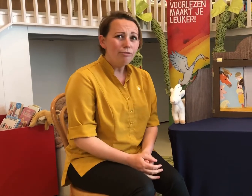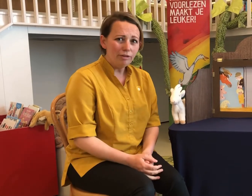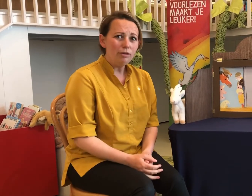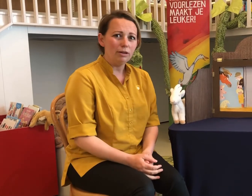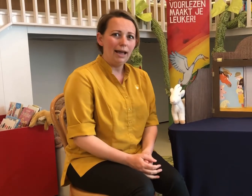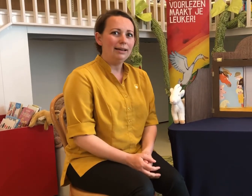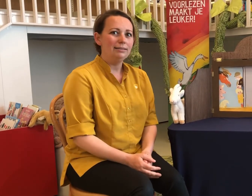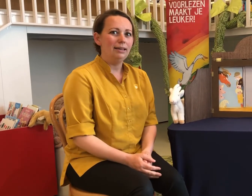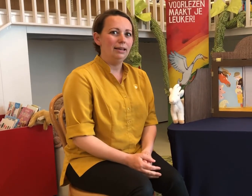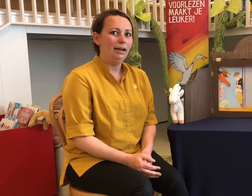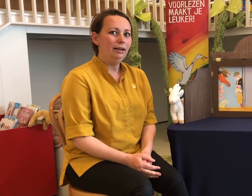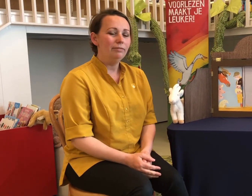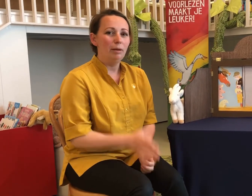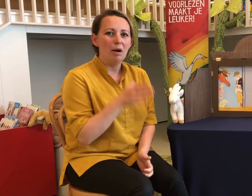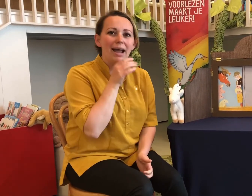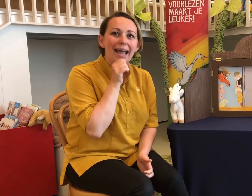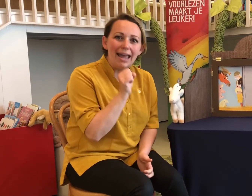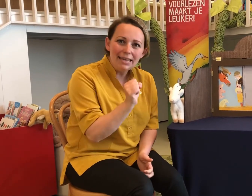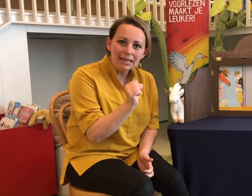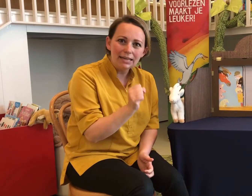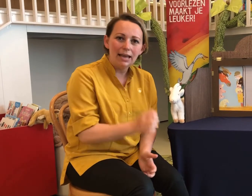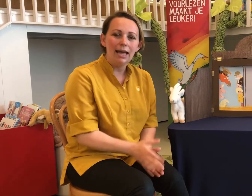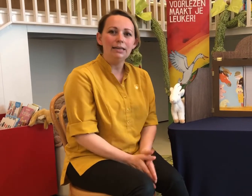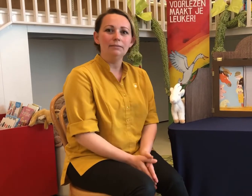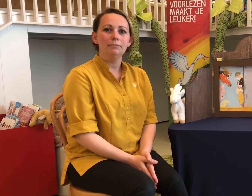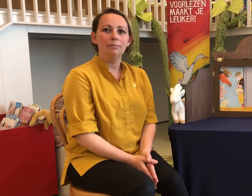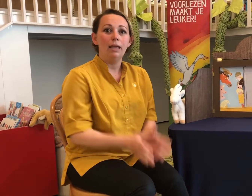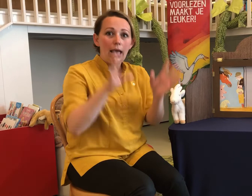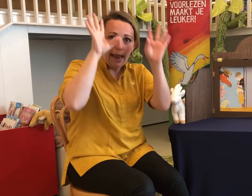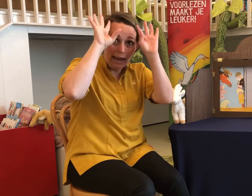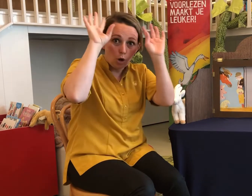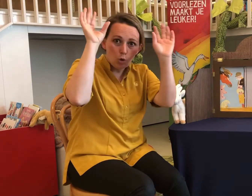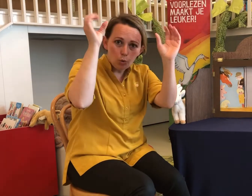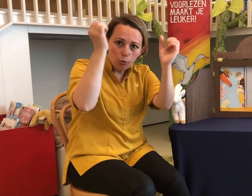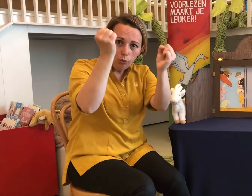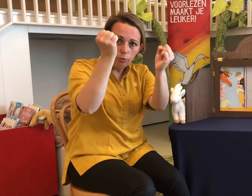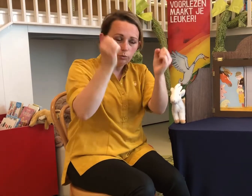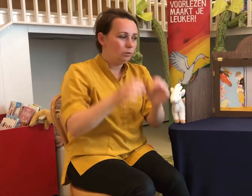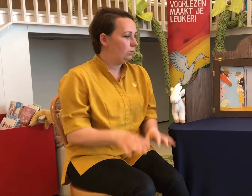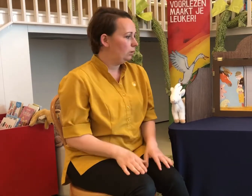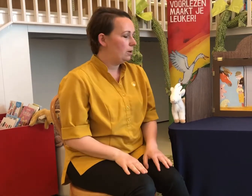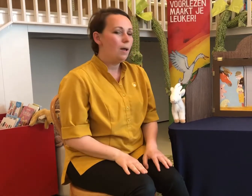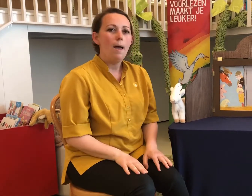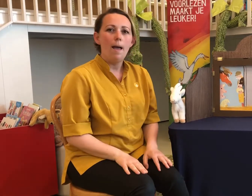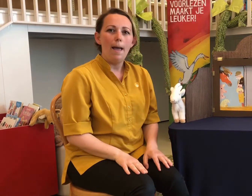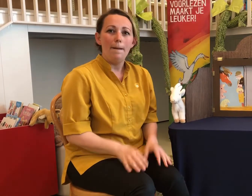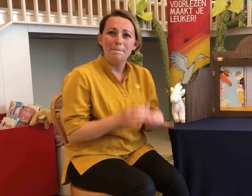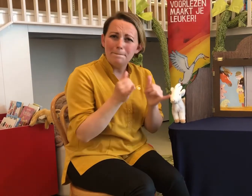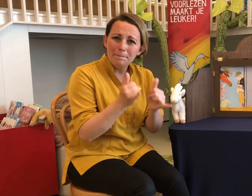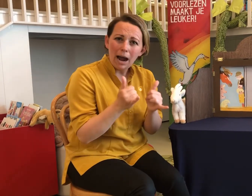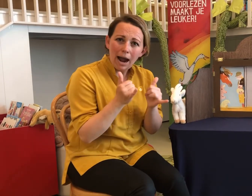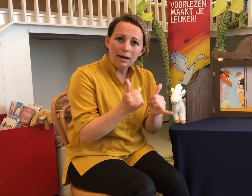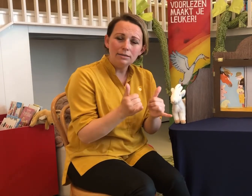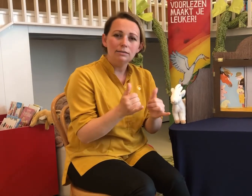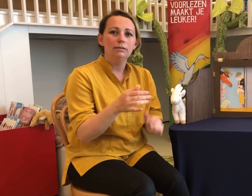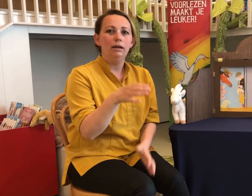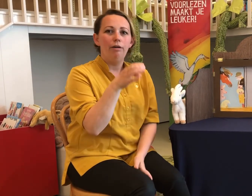veel gedaan dit keer. We hebben een geitje gedaan. En koe. En paard. En